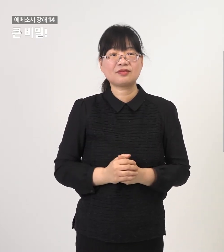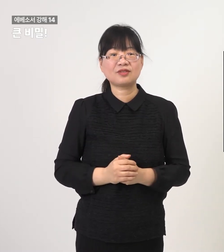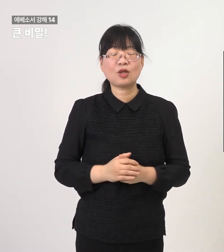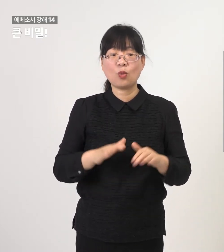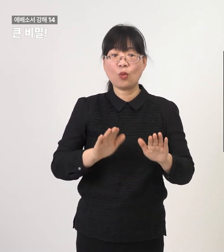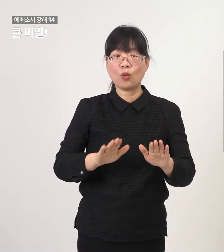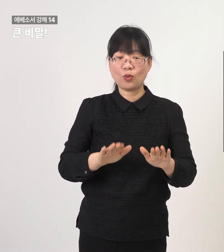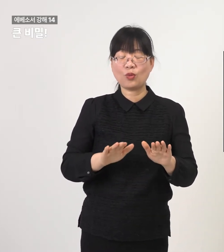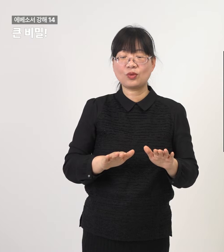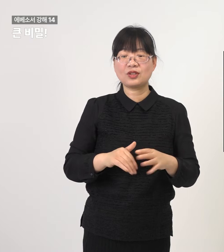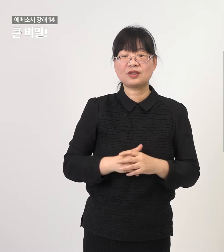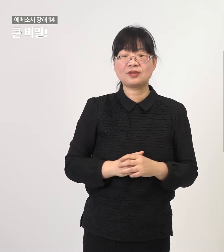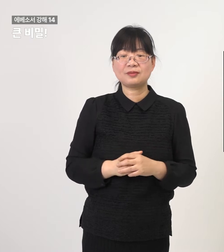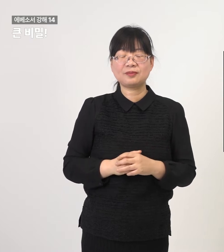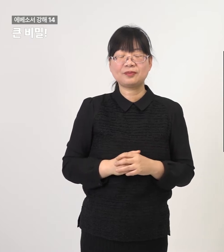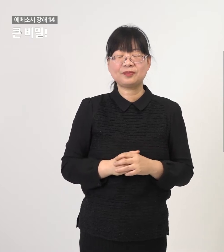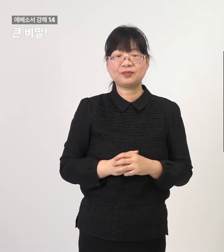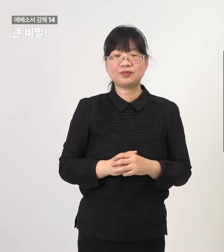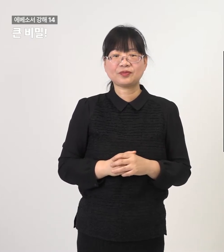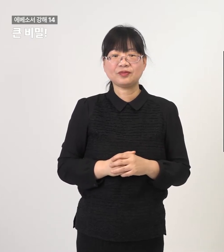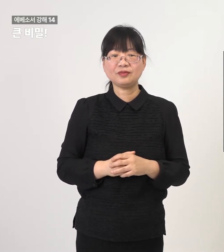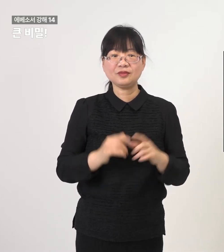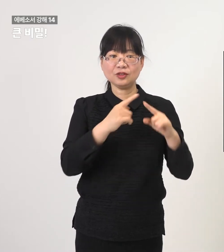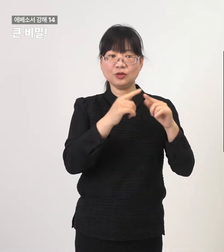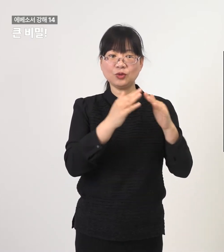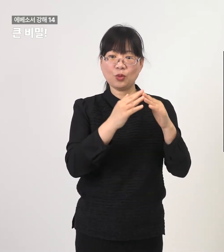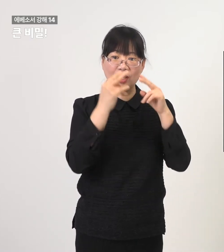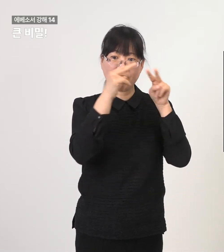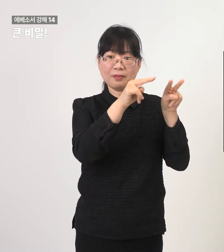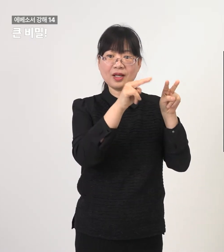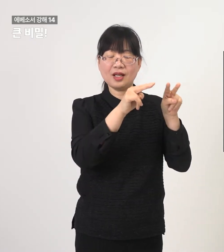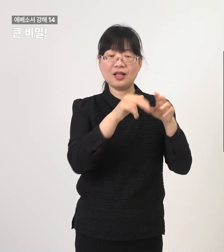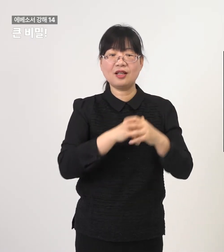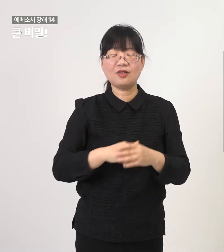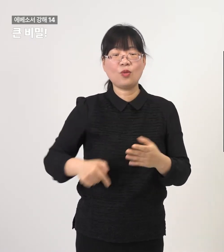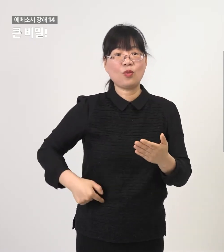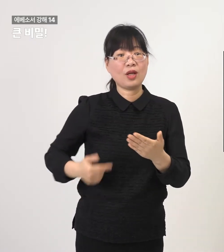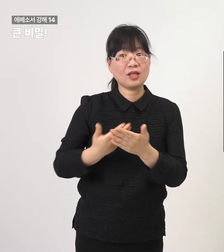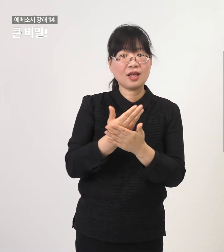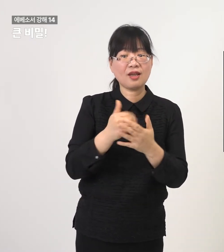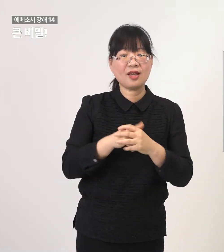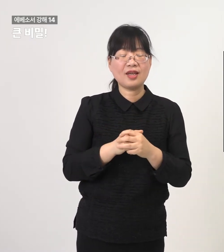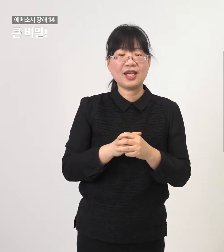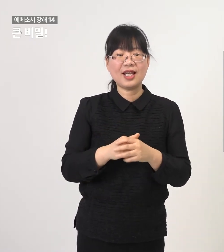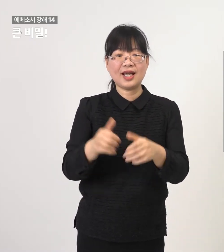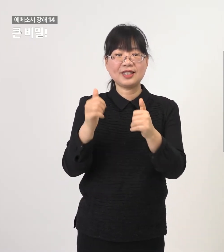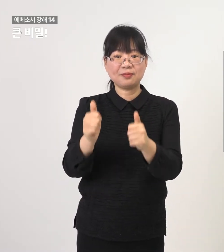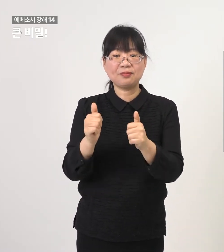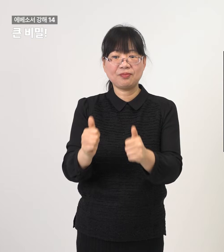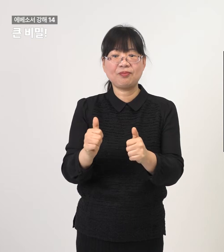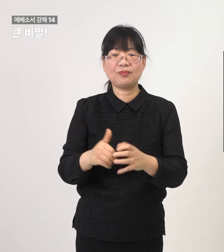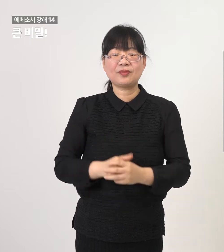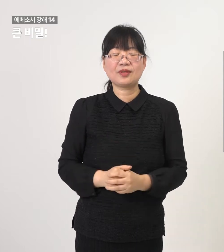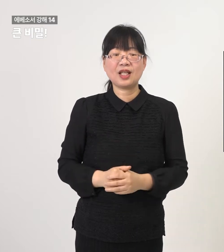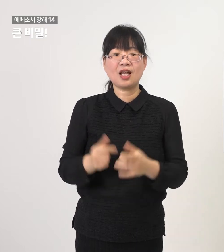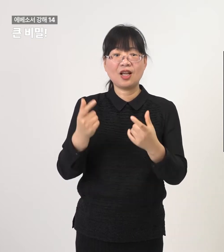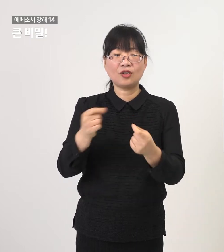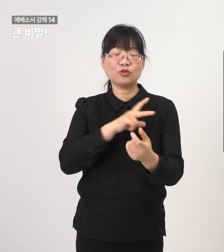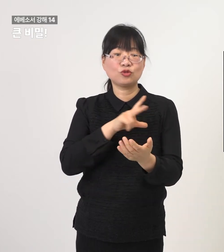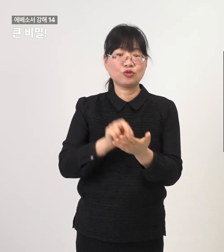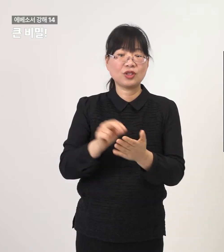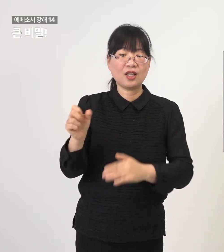그런데 오늘 현대 교회는 회개, 심판 이런